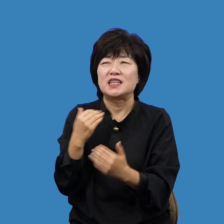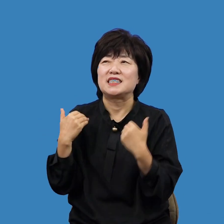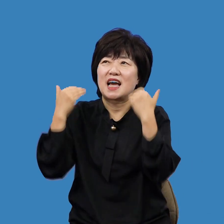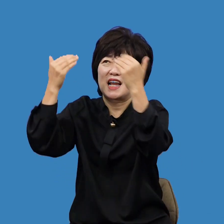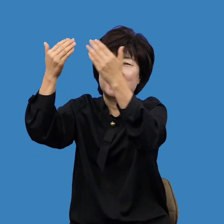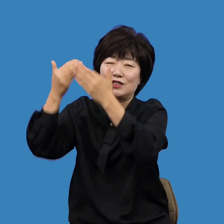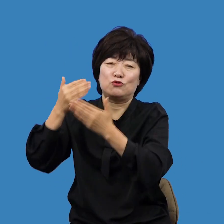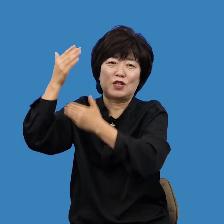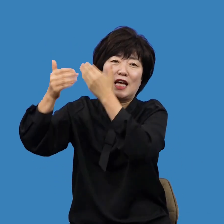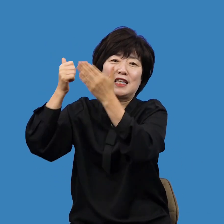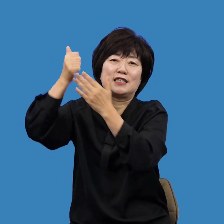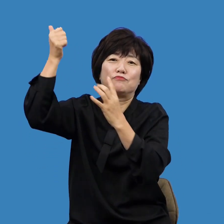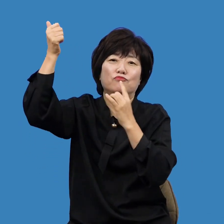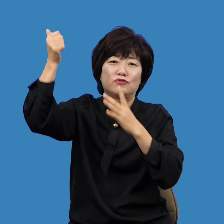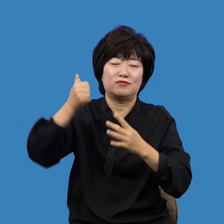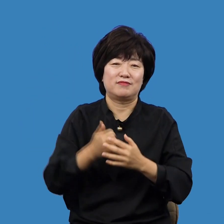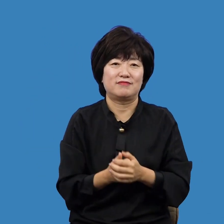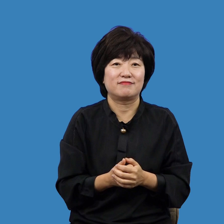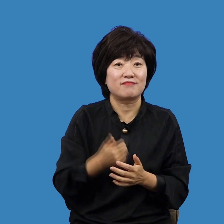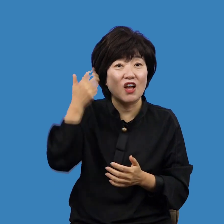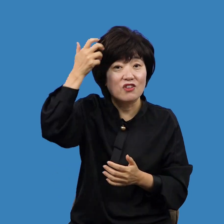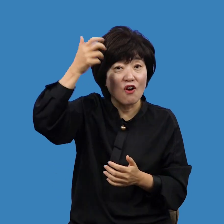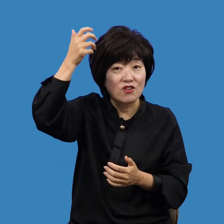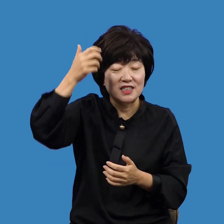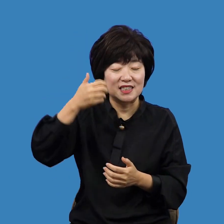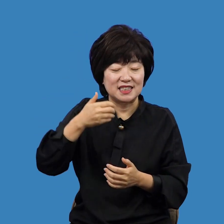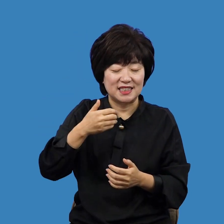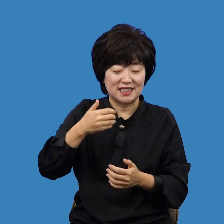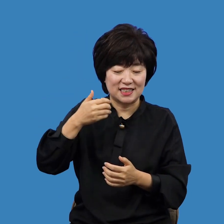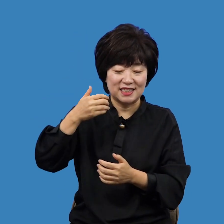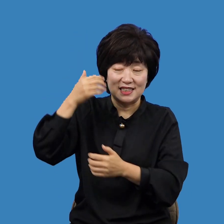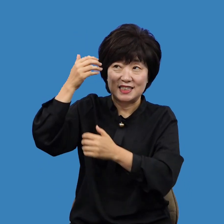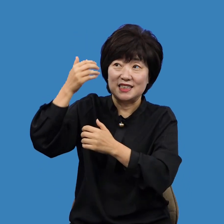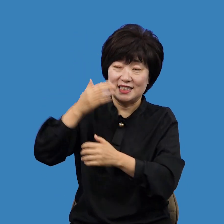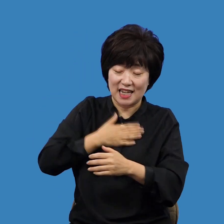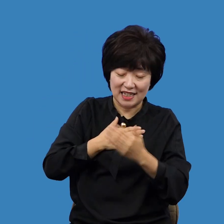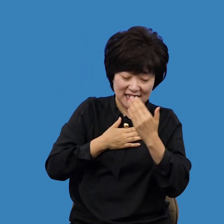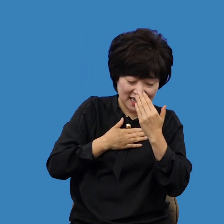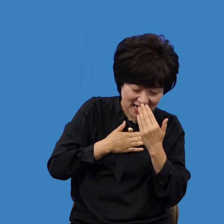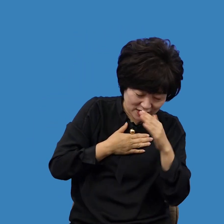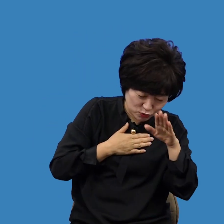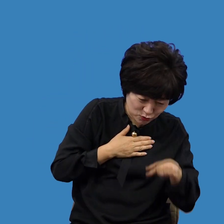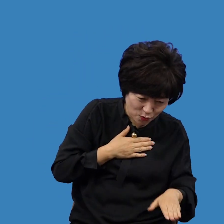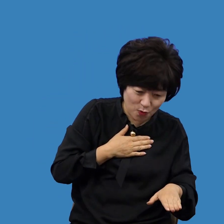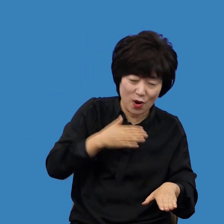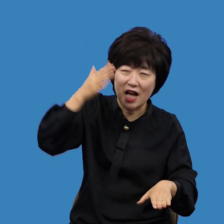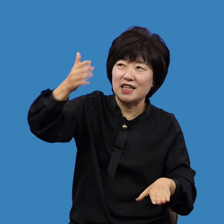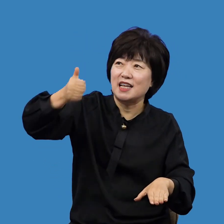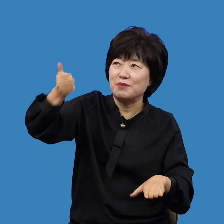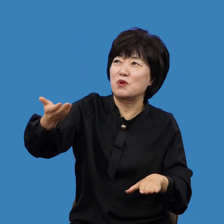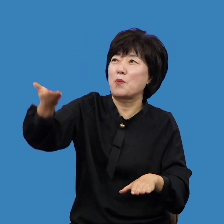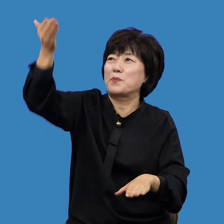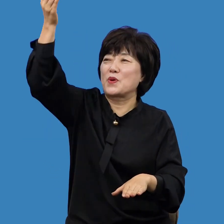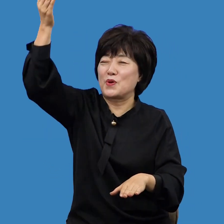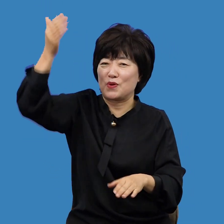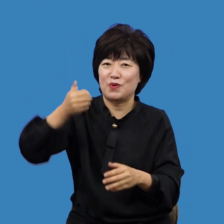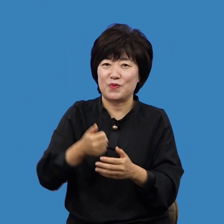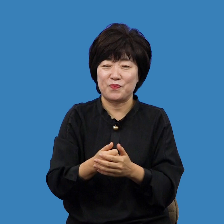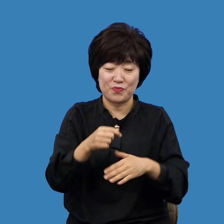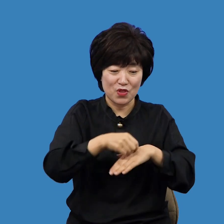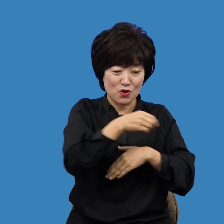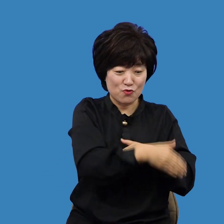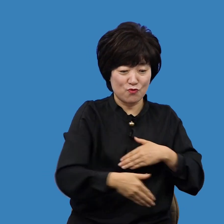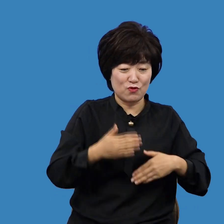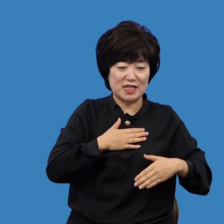이는 하나님뿐이니라. 영은요 자기를 낮추고 하나님을 높입니다. 육은 반대로 자기를 높입니다. 육은요 여러분